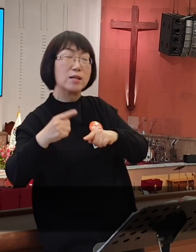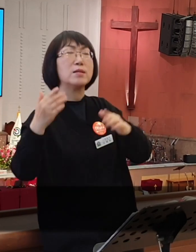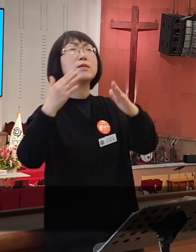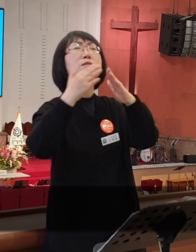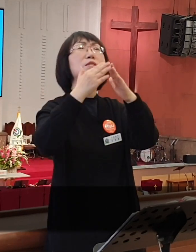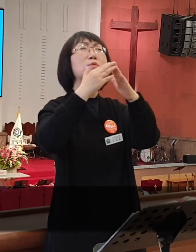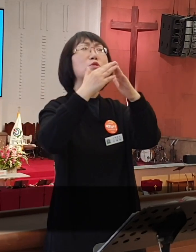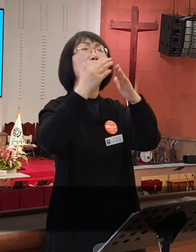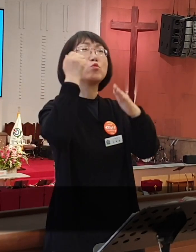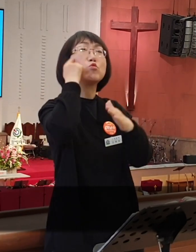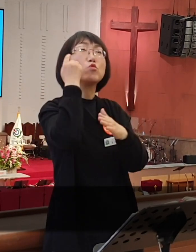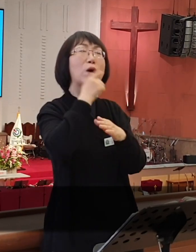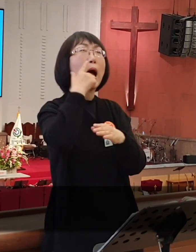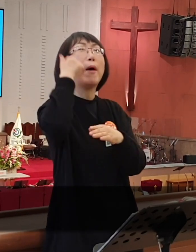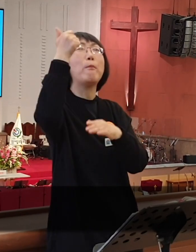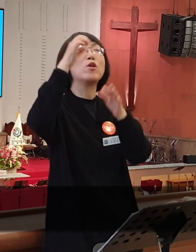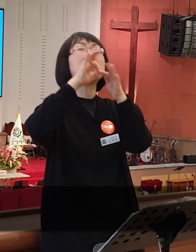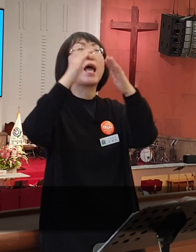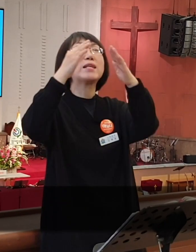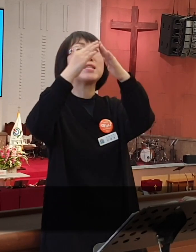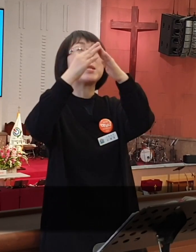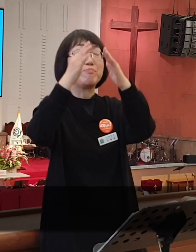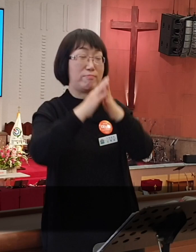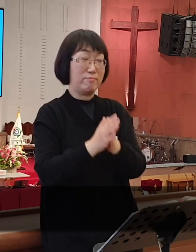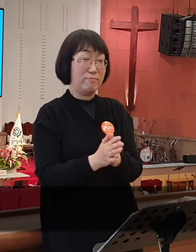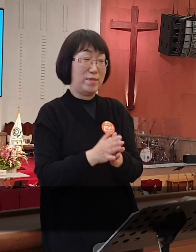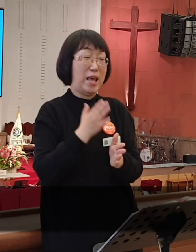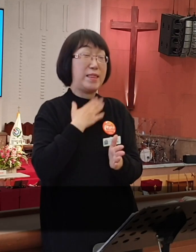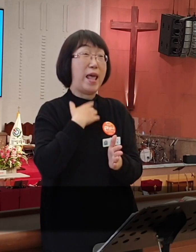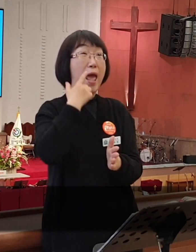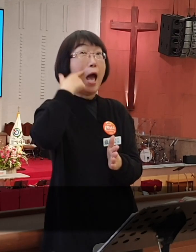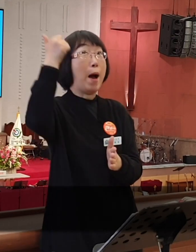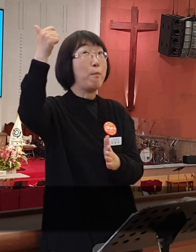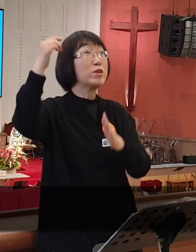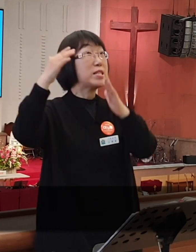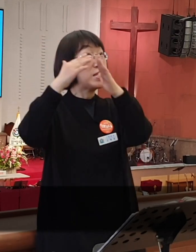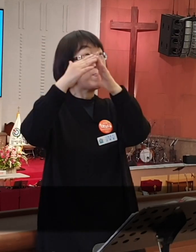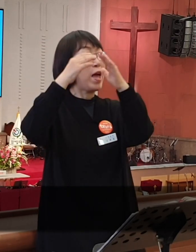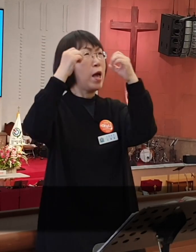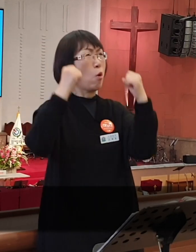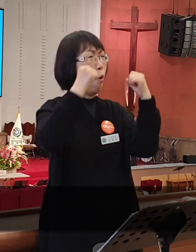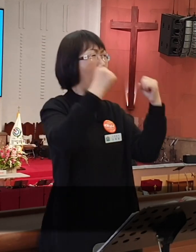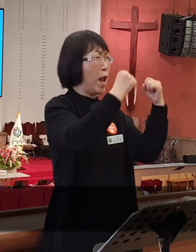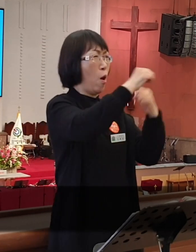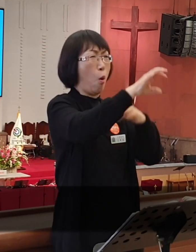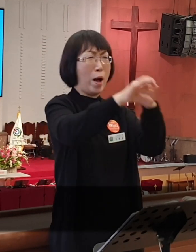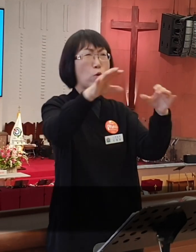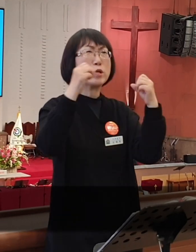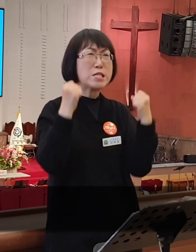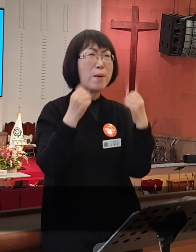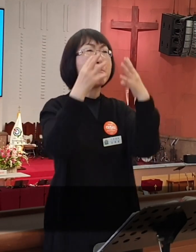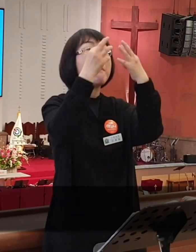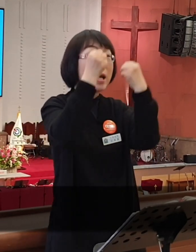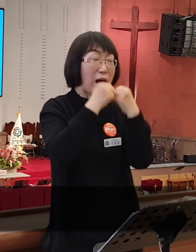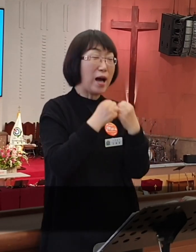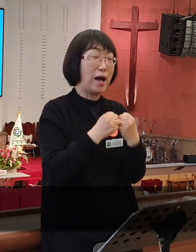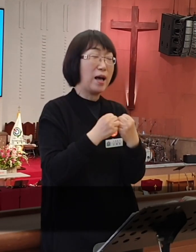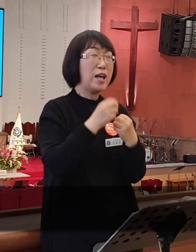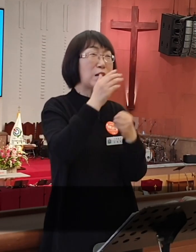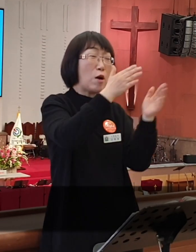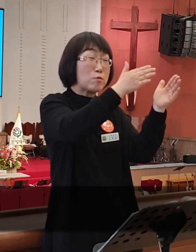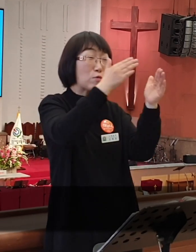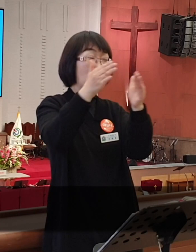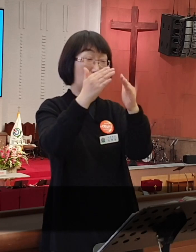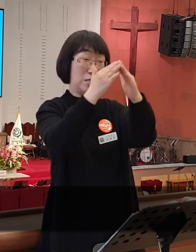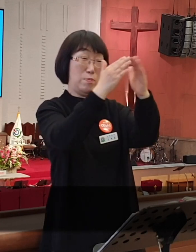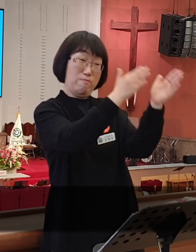집은 누구 집입니까? 아버지 집이요. 2절. 내 아버지 집에 거할 것이 많고 내가 거기에 처소를